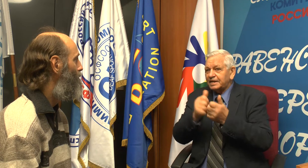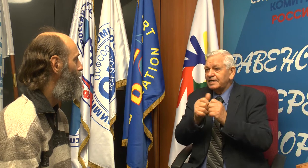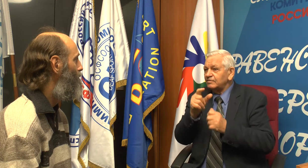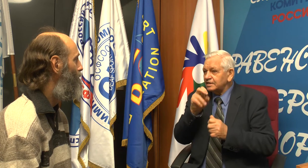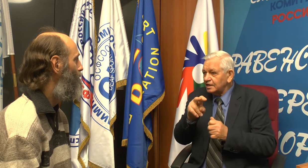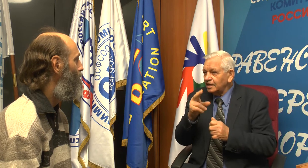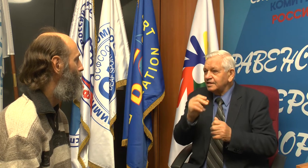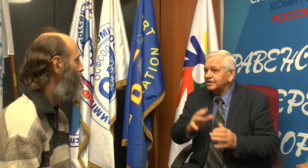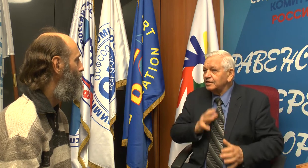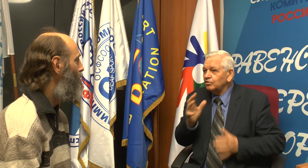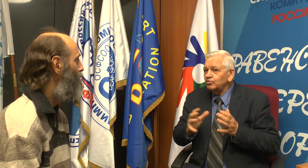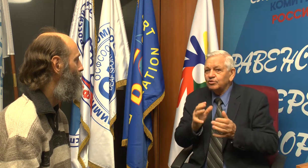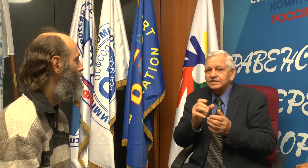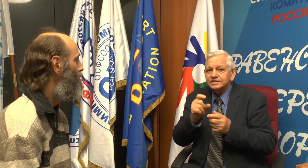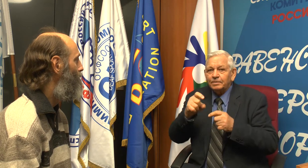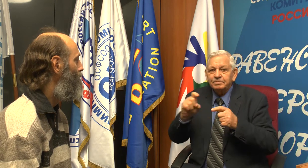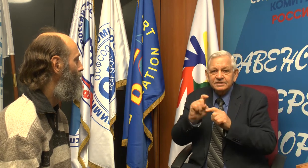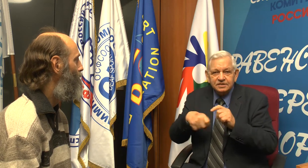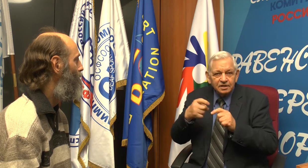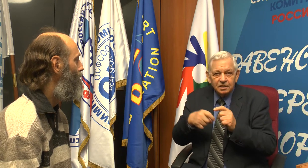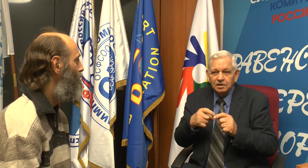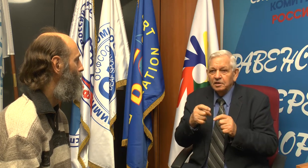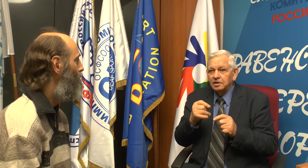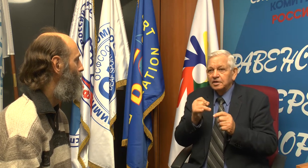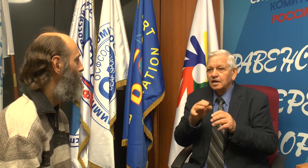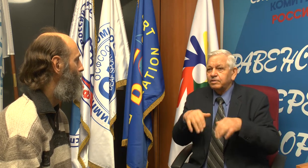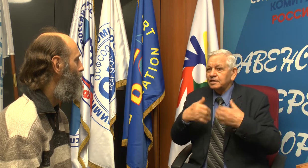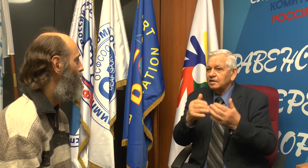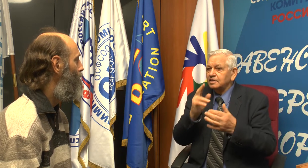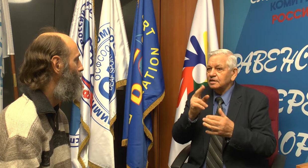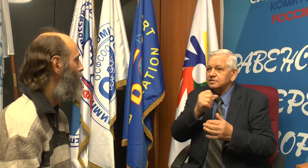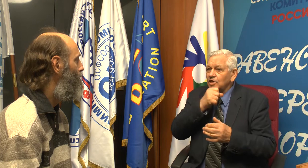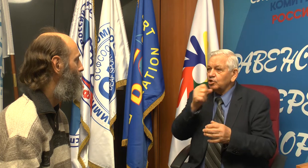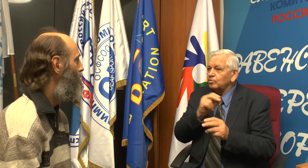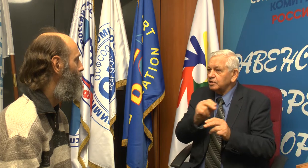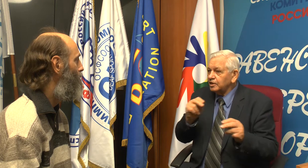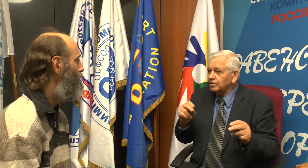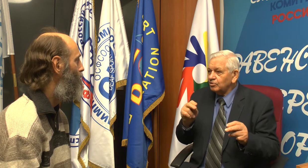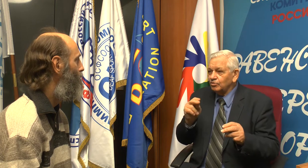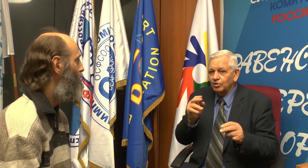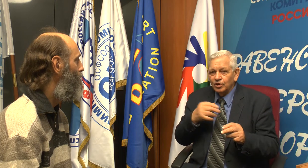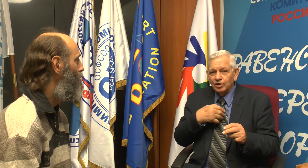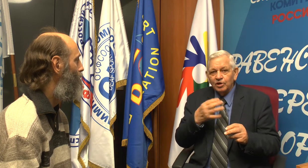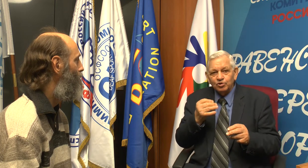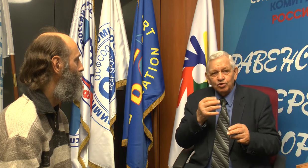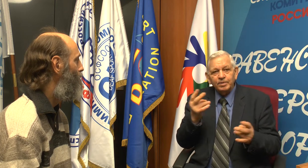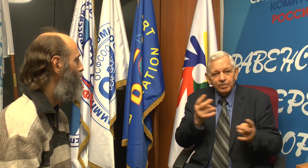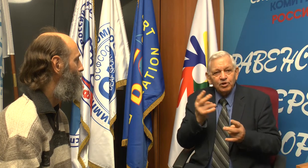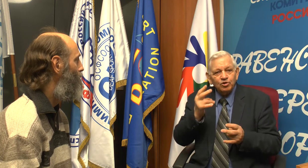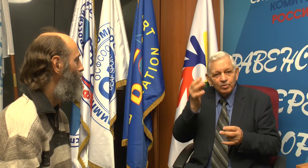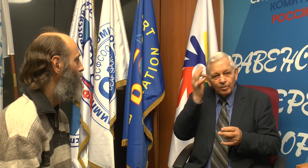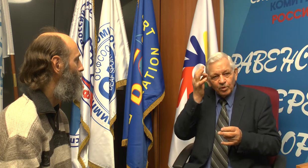спросил на зал, где тренируются самбисты, я обратился к старшему тренеру. Я еще по-прежнему